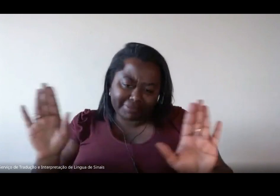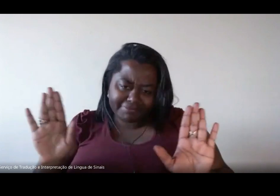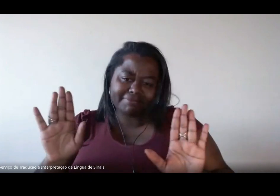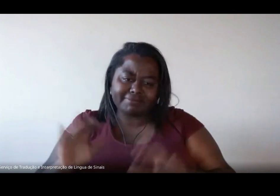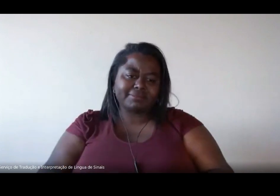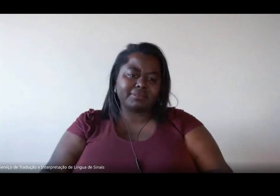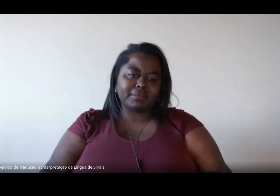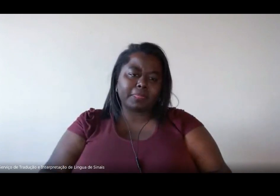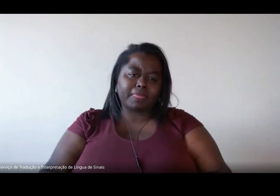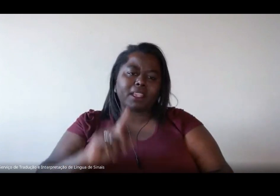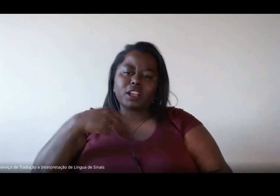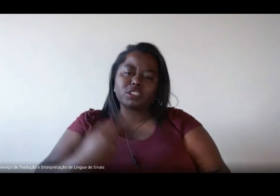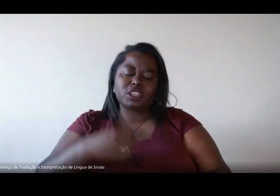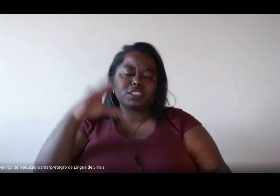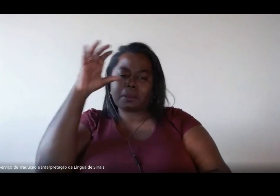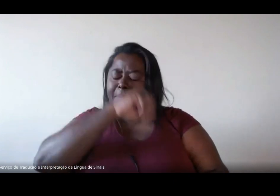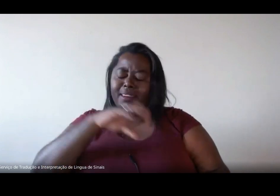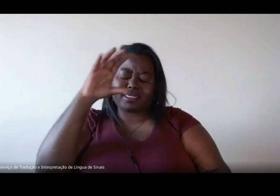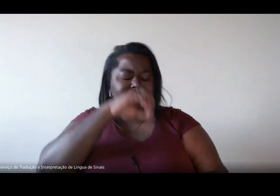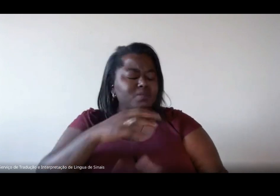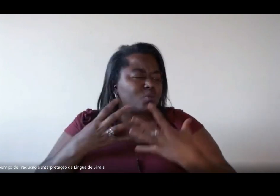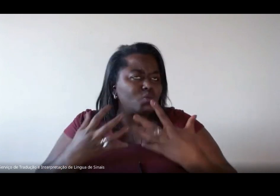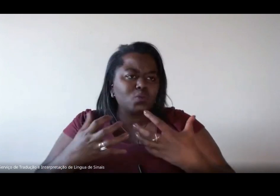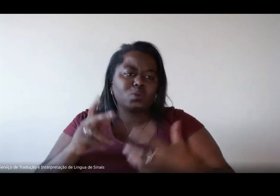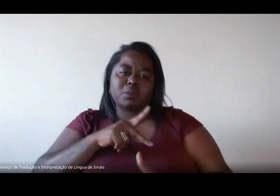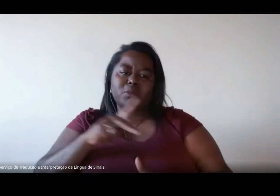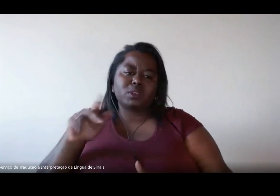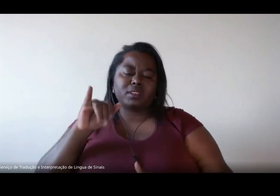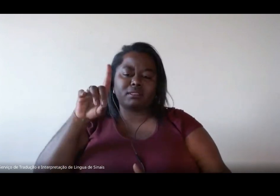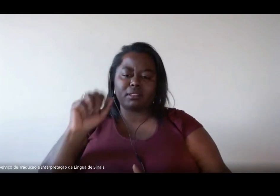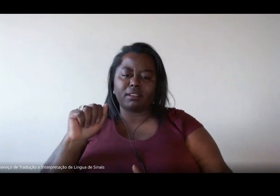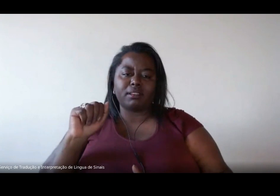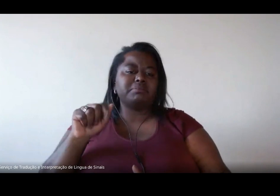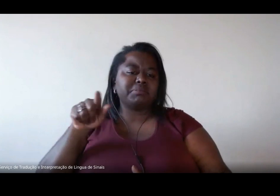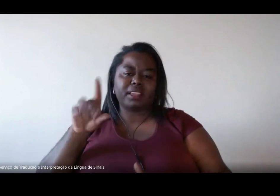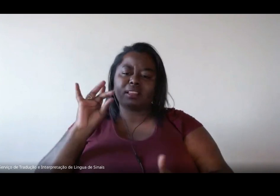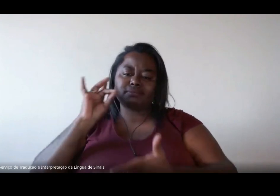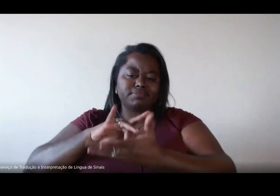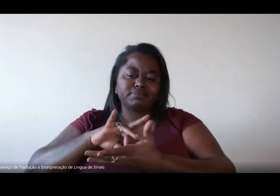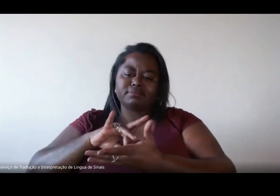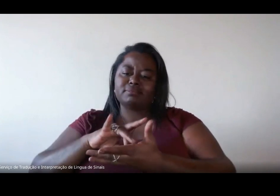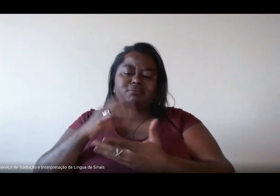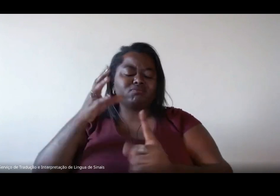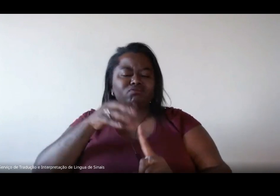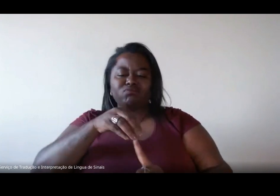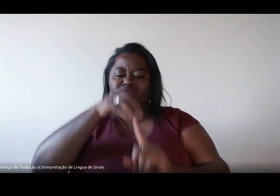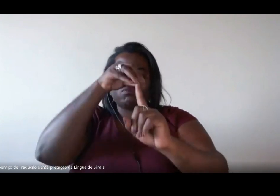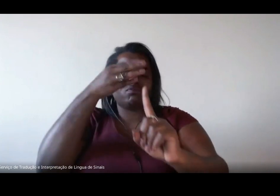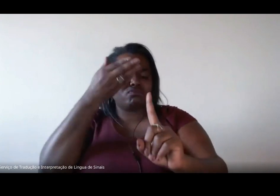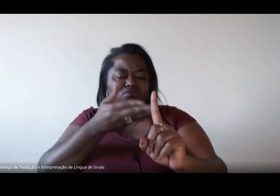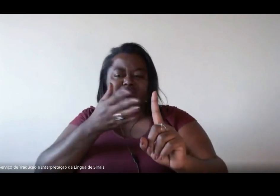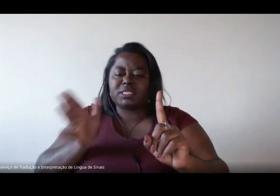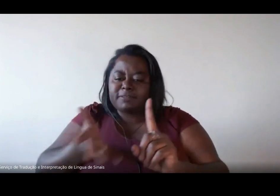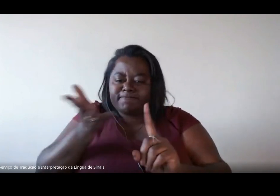é só agradecer, tá bem? A gente aprende muito com a professora Aida, ela tem sido uma inspiração mesmo,